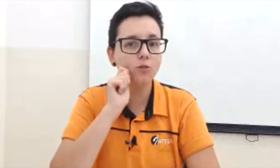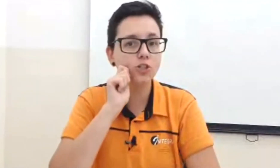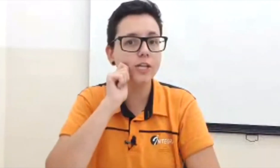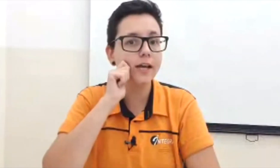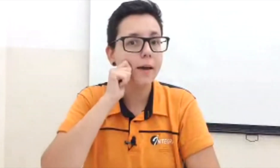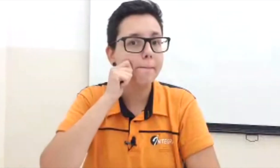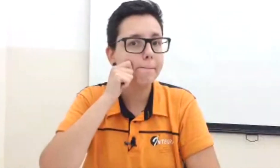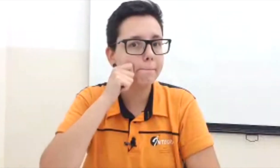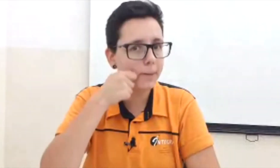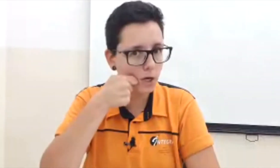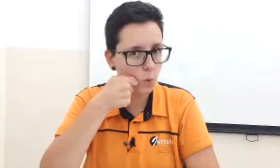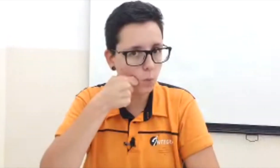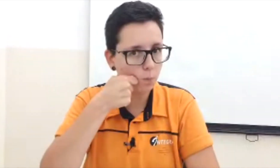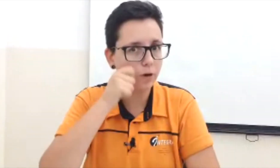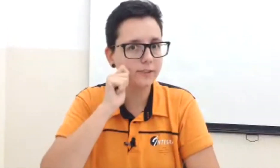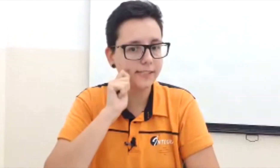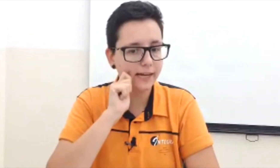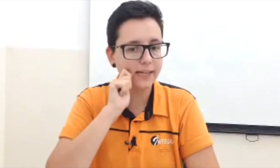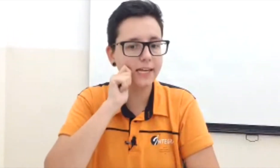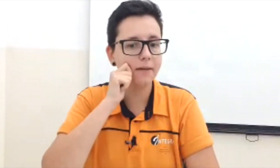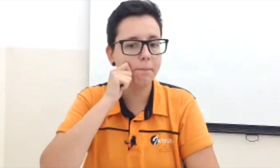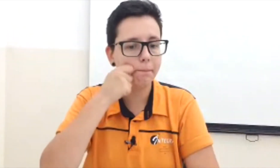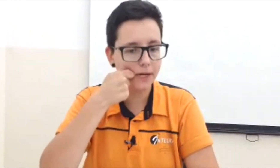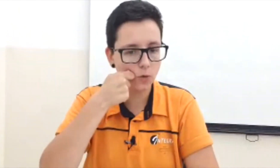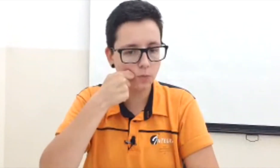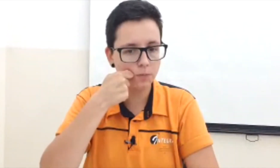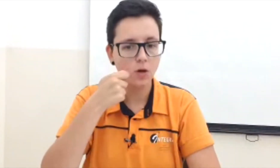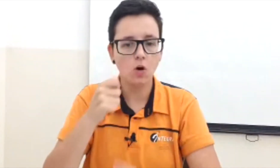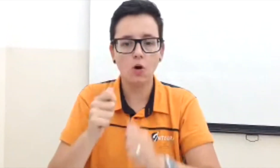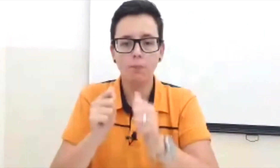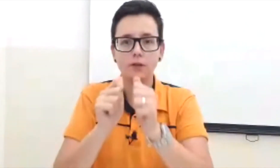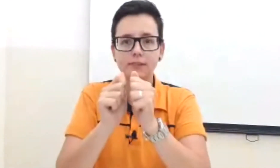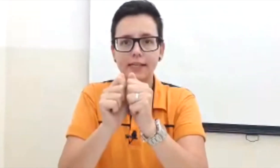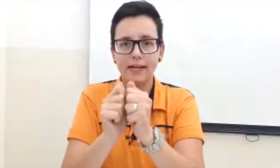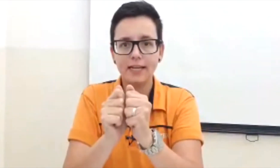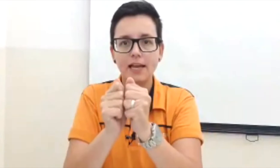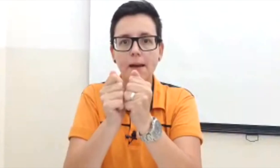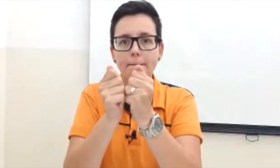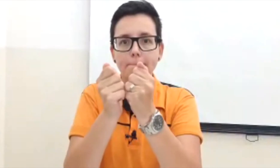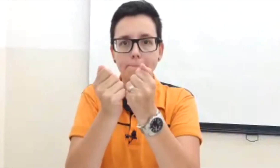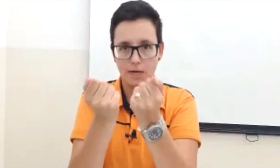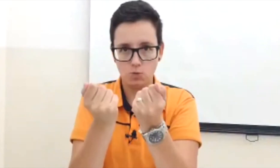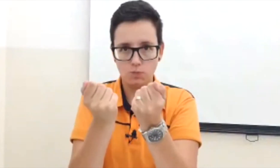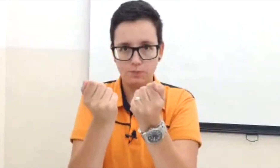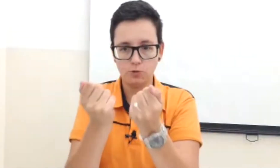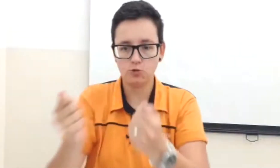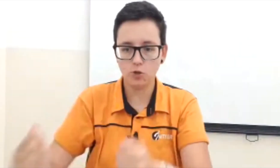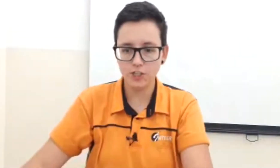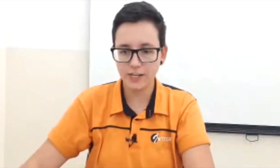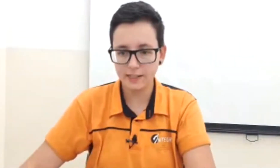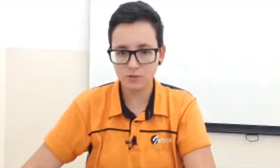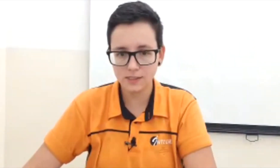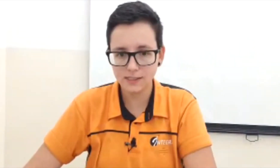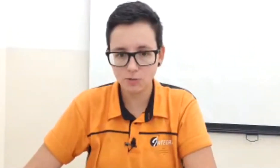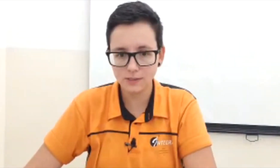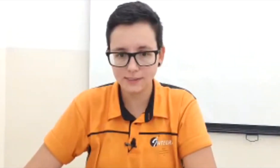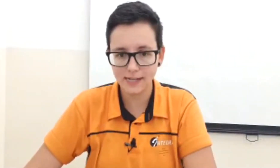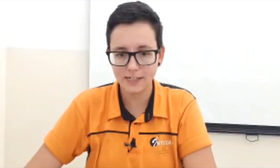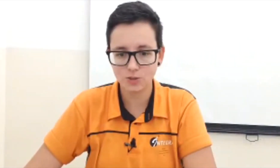de pão. Pode ser aqui, pão, ou pode ser aqui, pão. Os 2 jeitos estão certos,